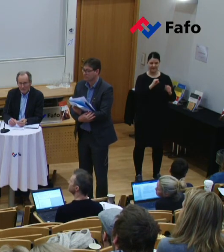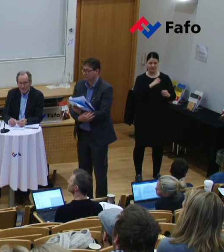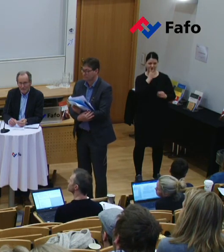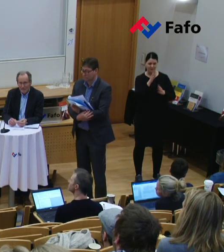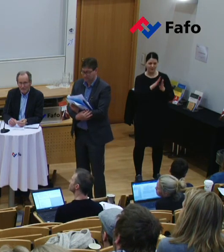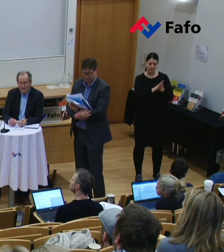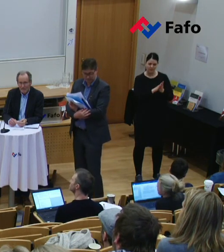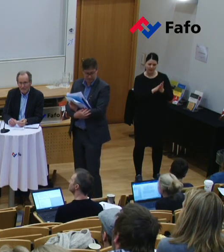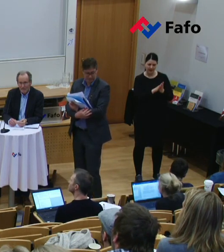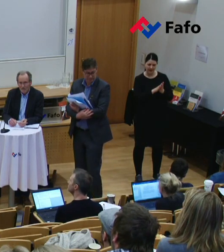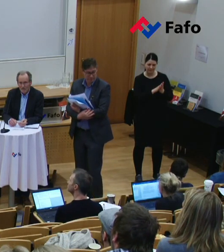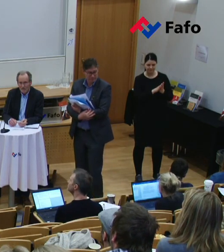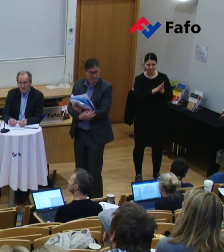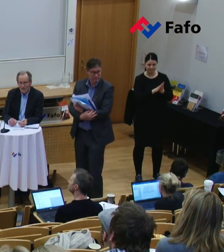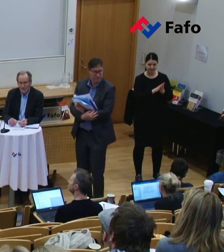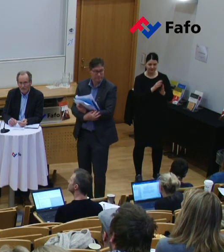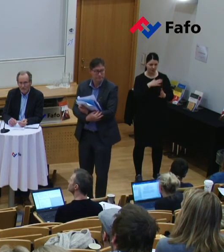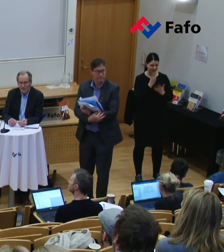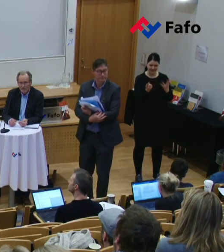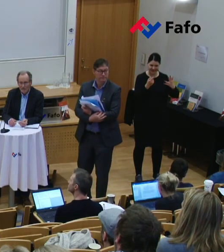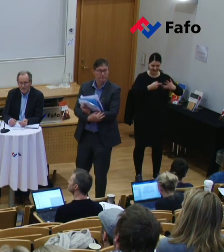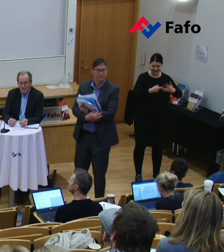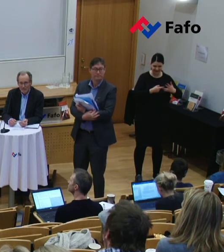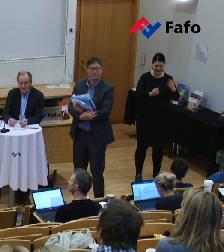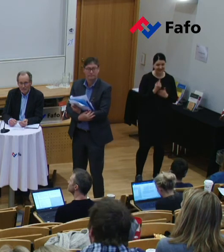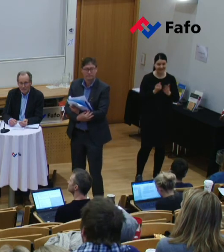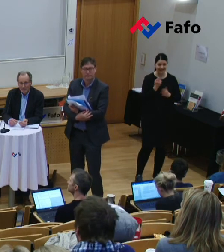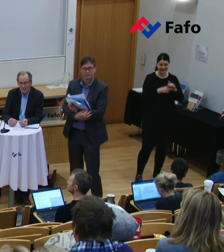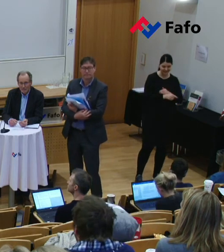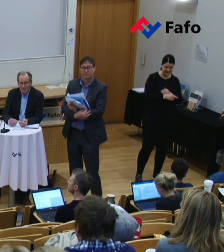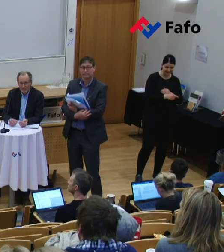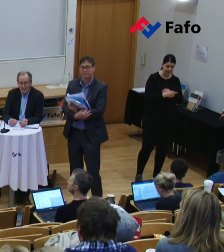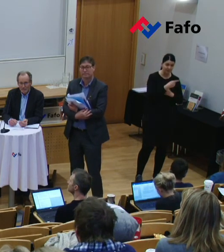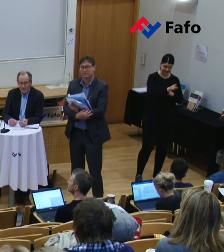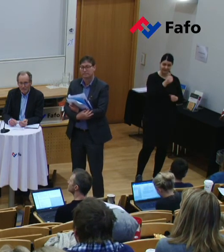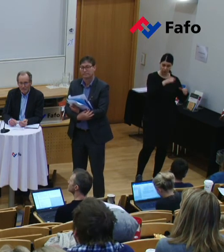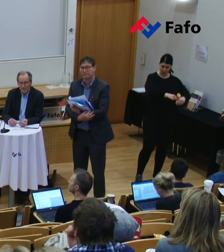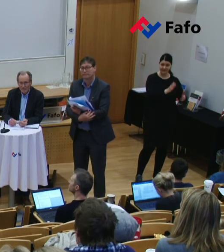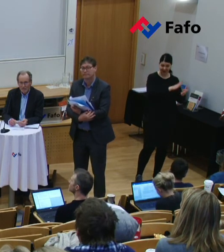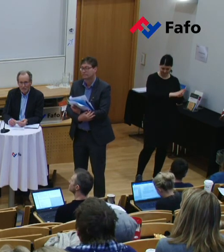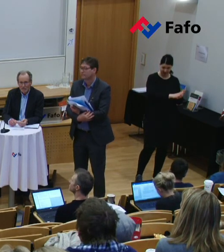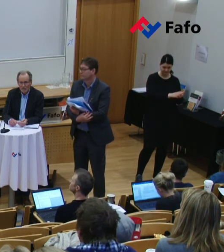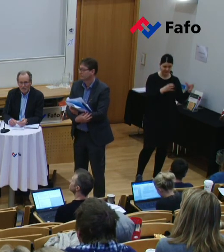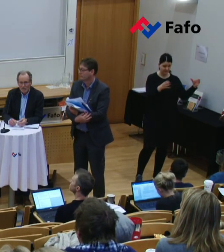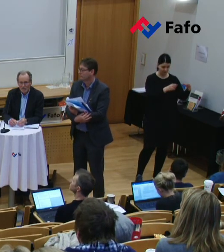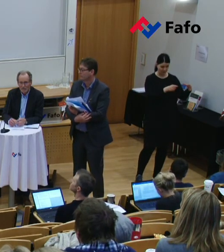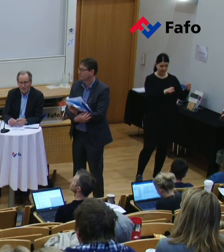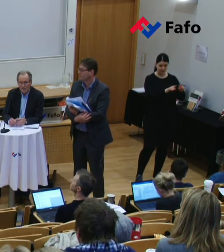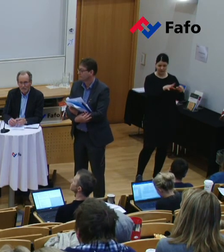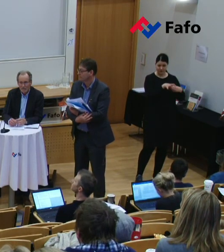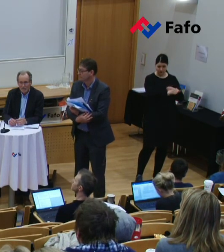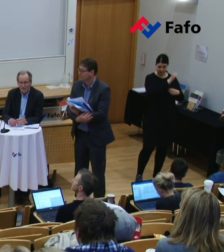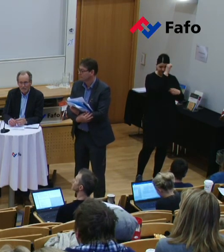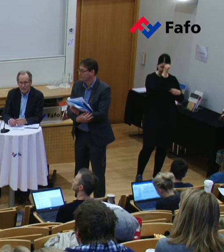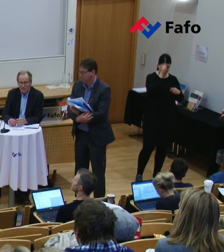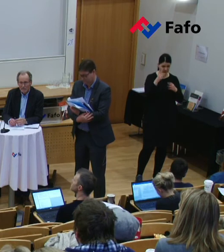at man har ikke selektert inn, eller man har selektert inn de dårligste. Den gruppa som nådd i Sandnes og i